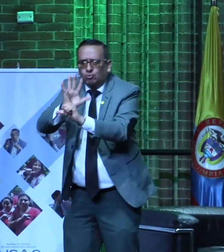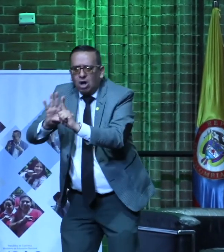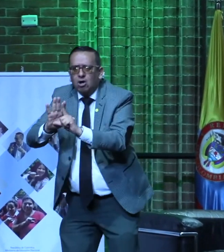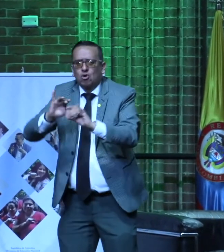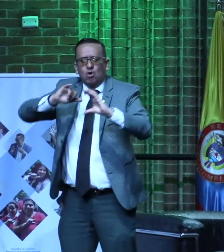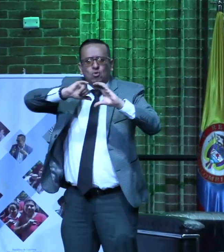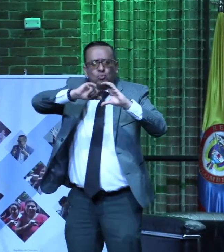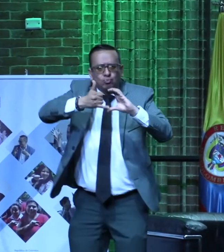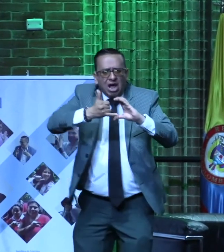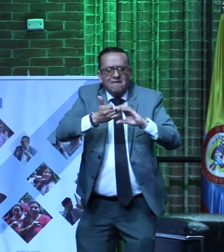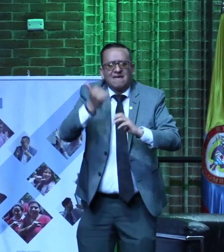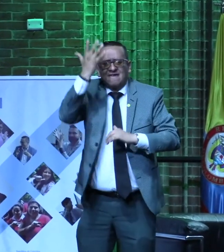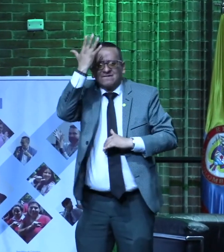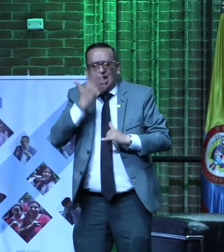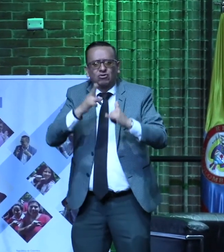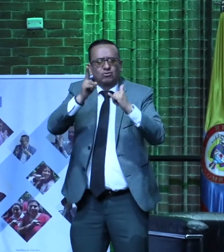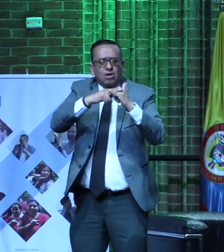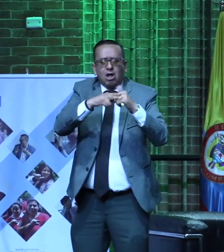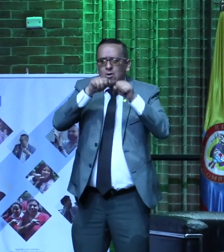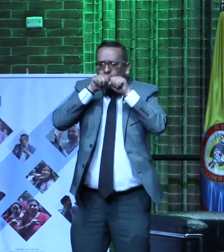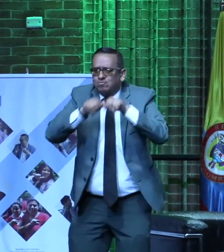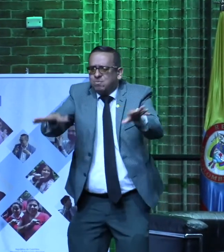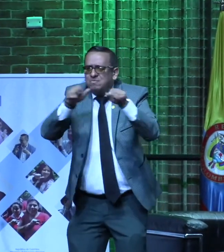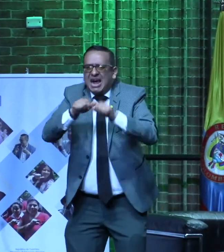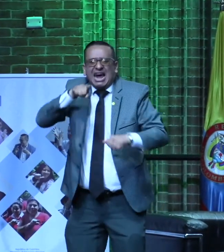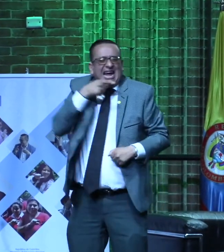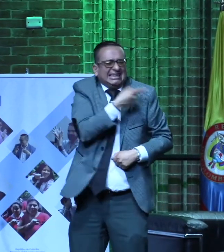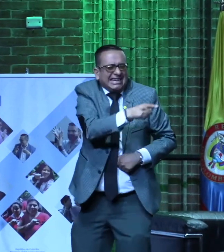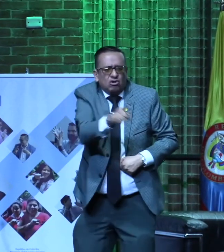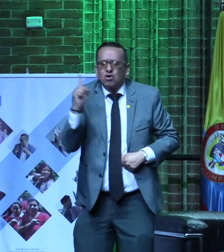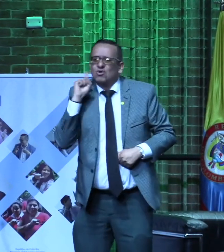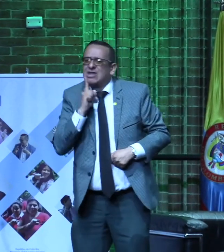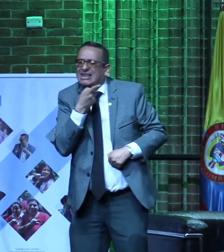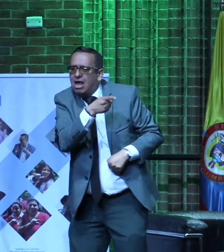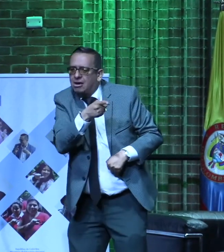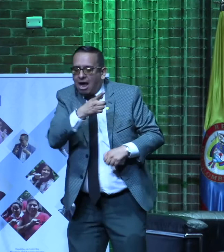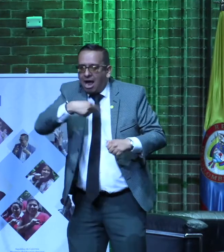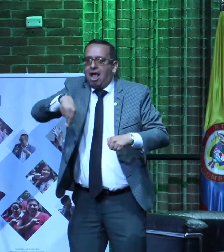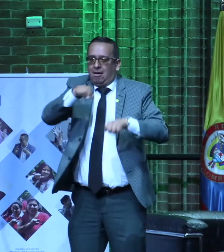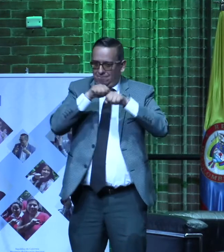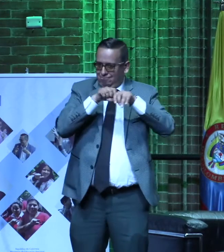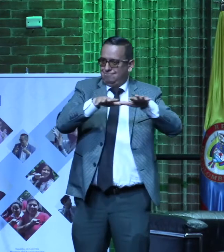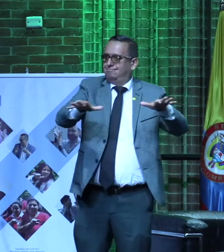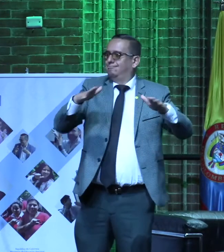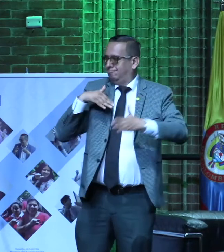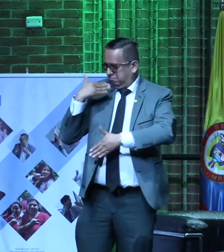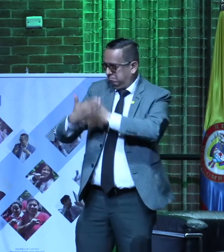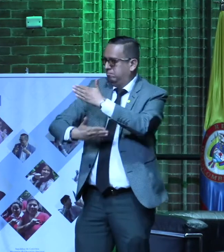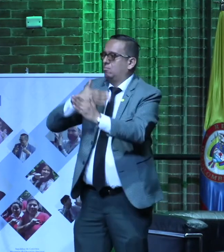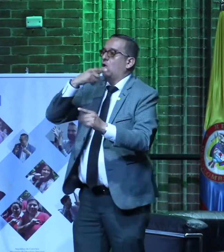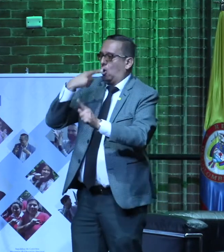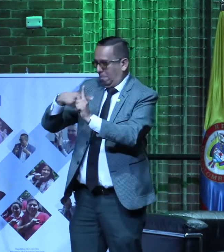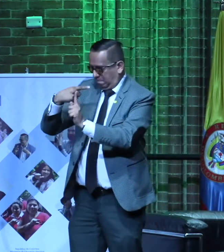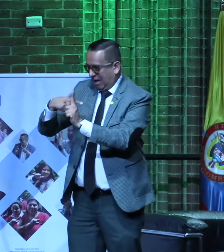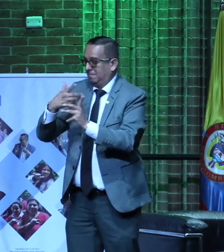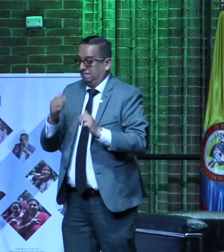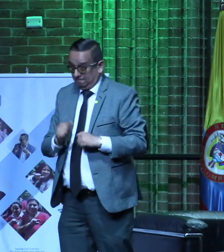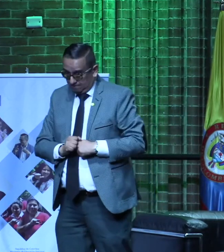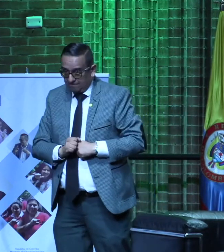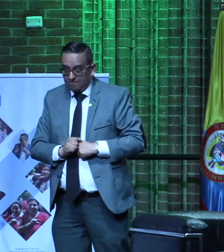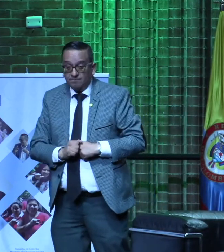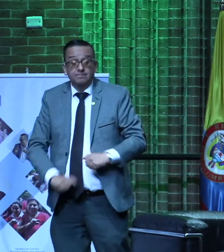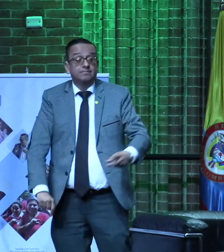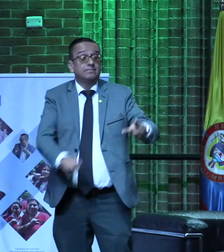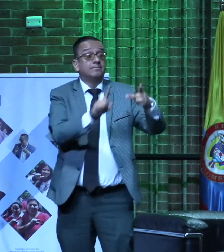administrativo, educativo, comunicativo, social y cultural. Estos funcionarios sordos del instituto